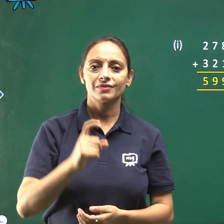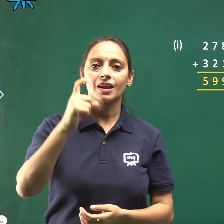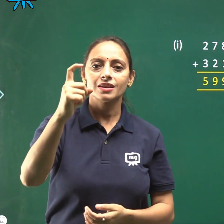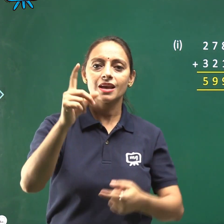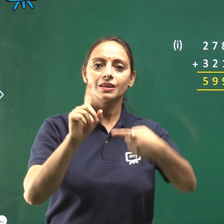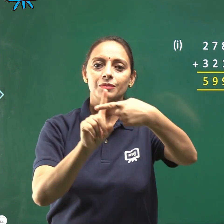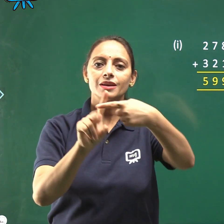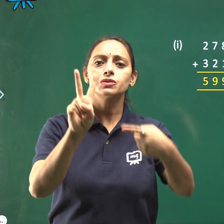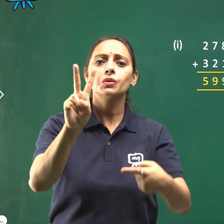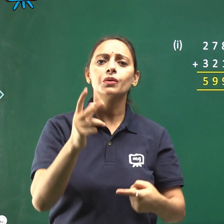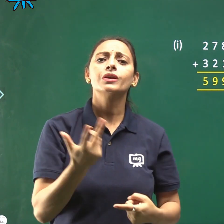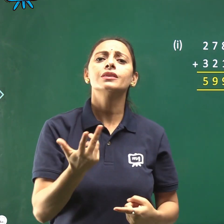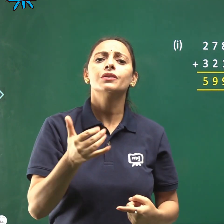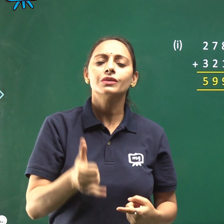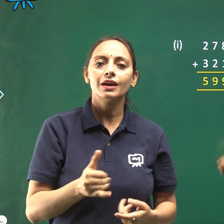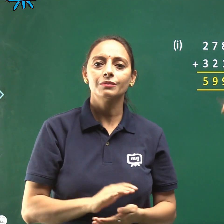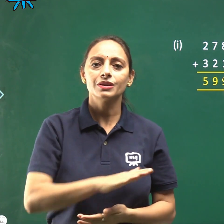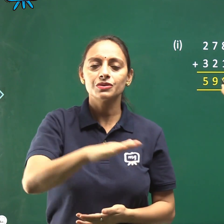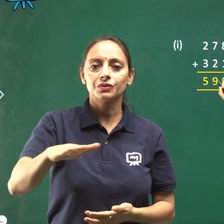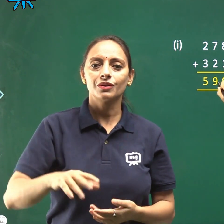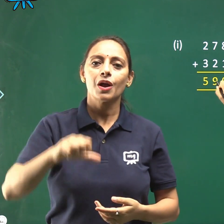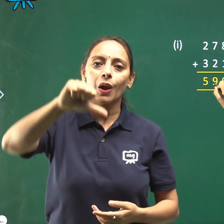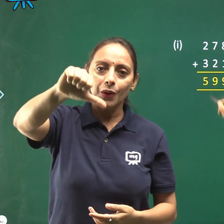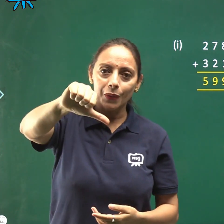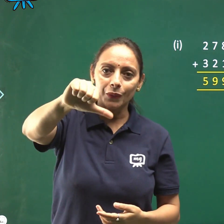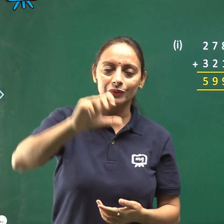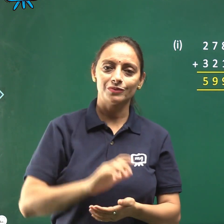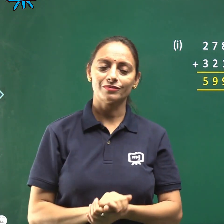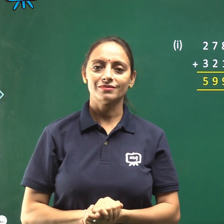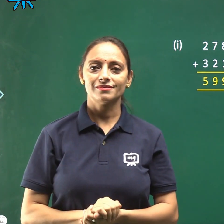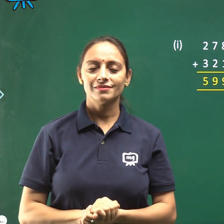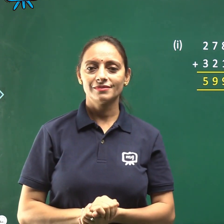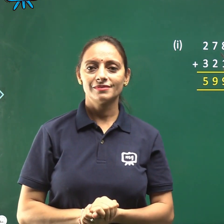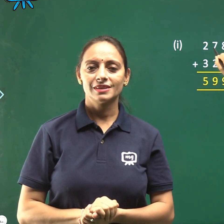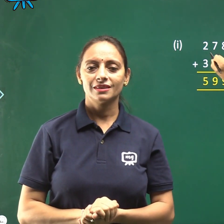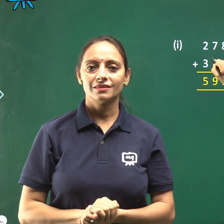7 + 2 कितना होता है बच्चों? 9।